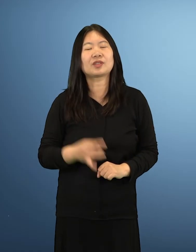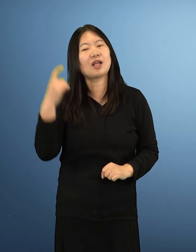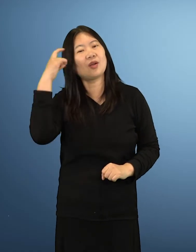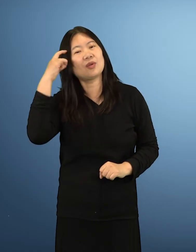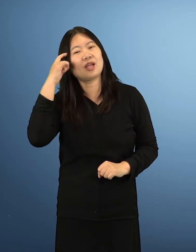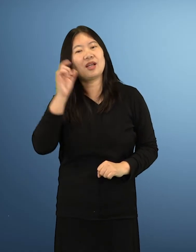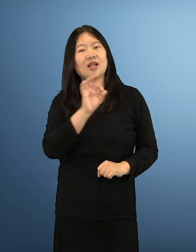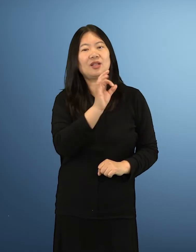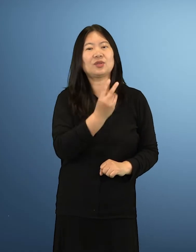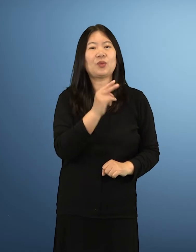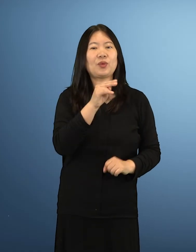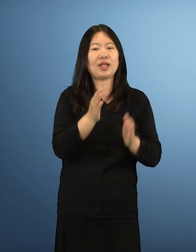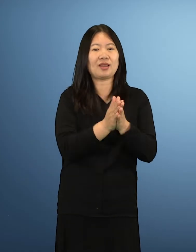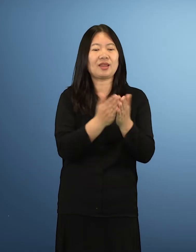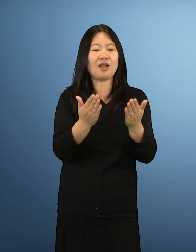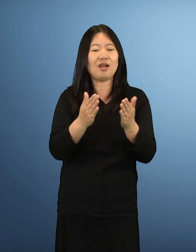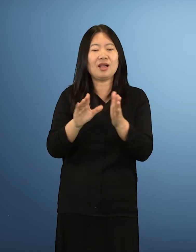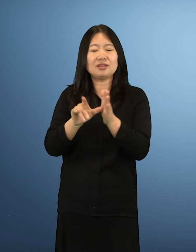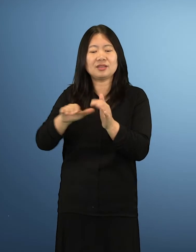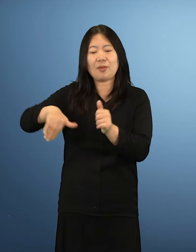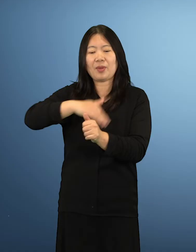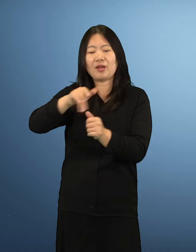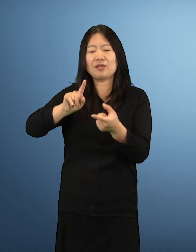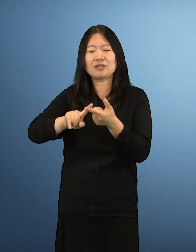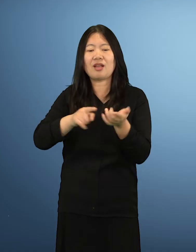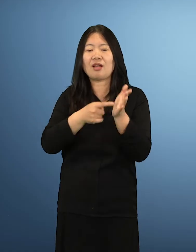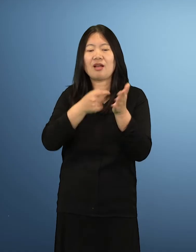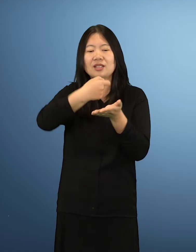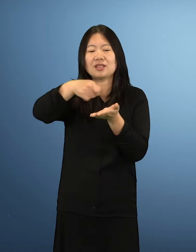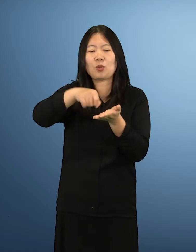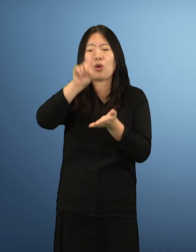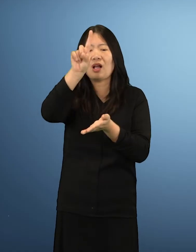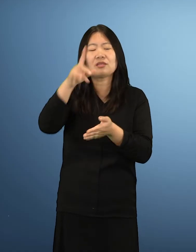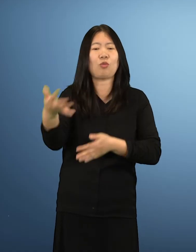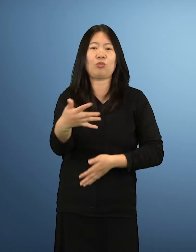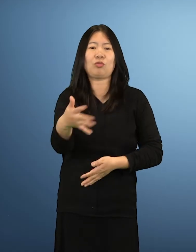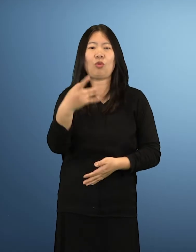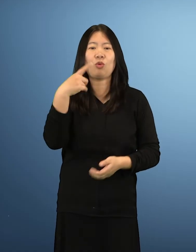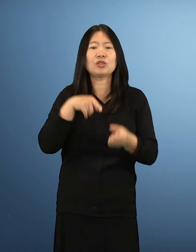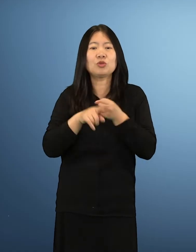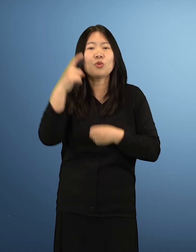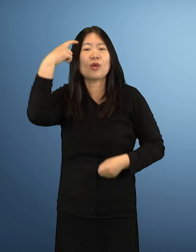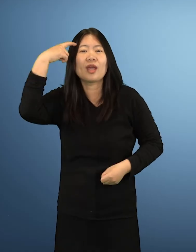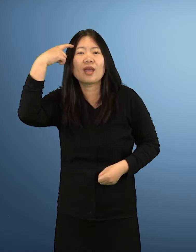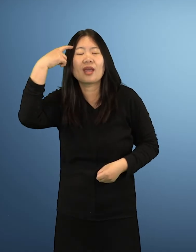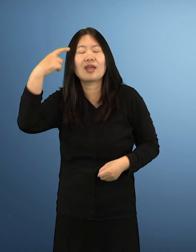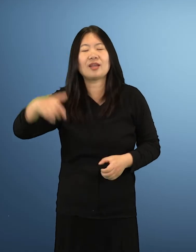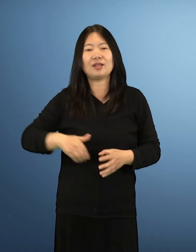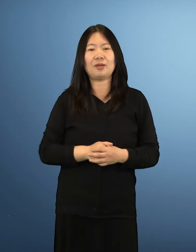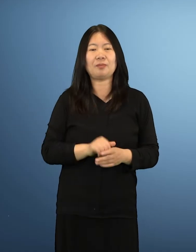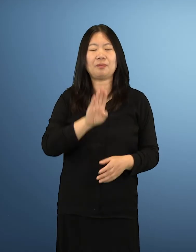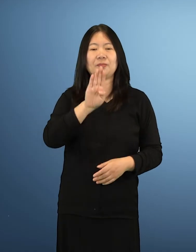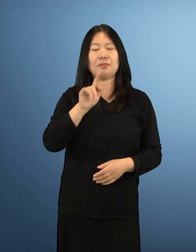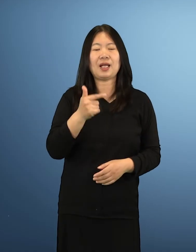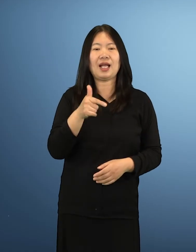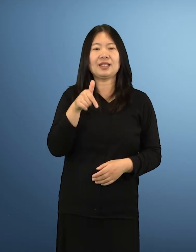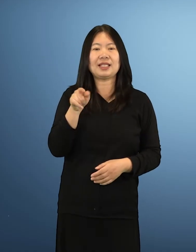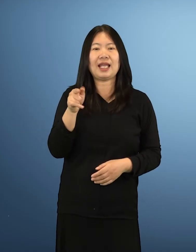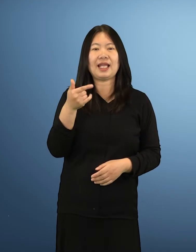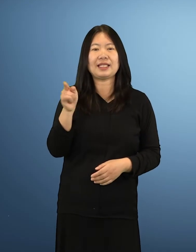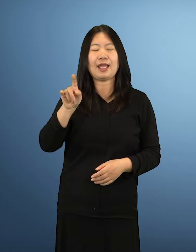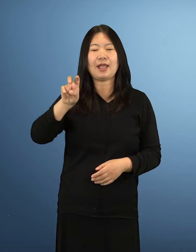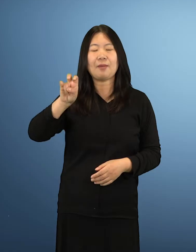왜 요엘서는 시대적 배경을 밝히지 않았을까? 그래서 반 게메렌이라는